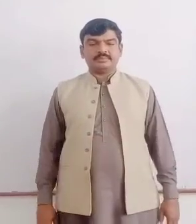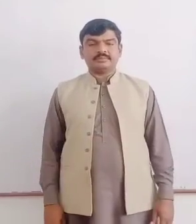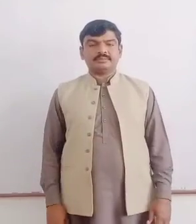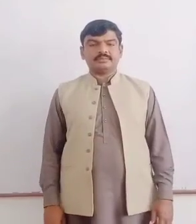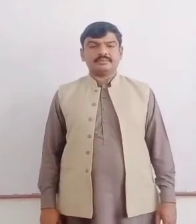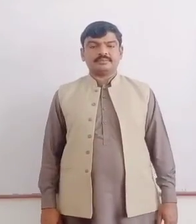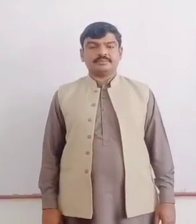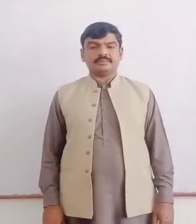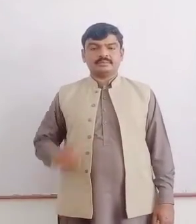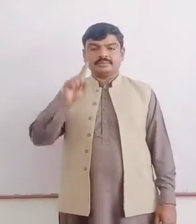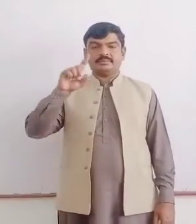صدی،